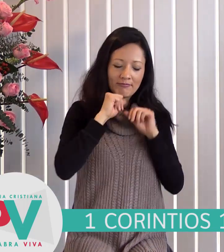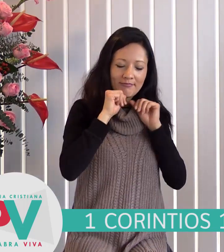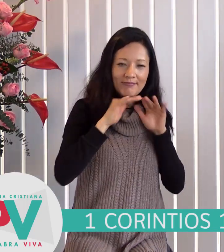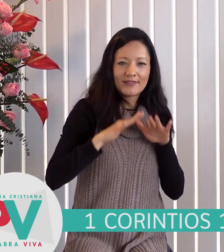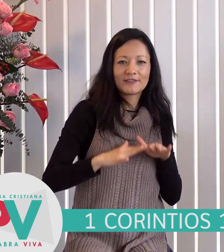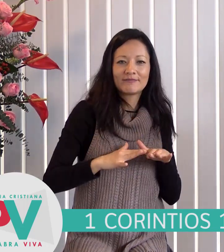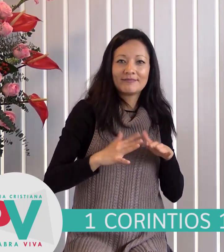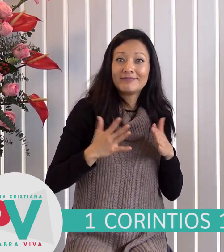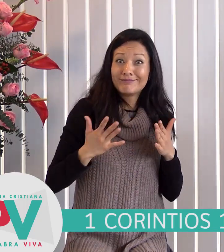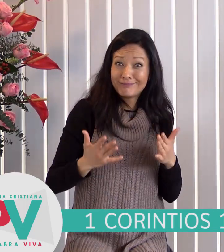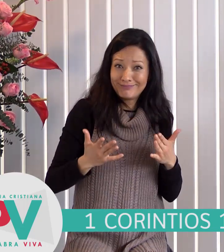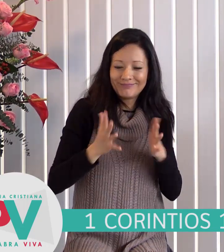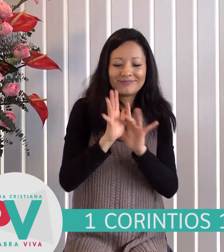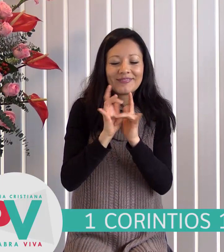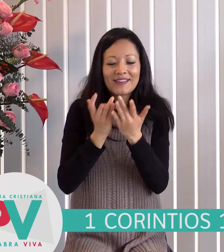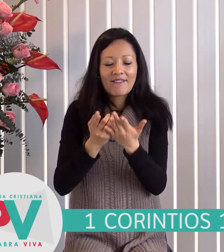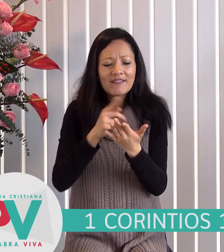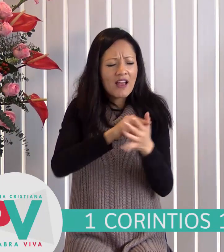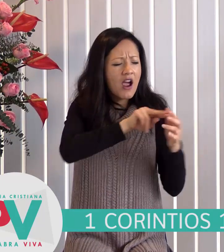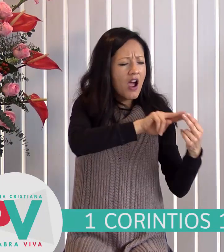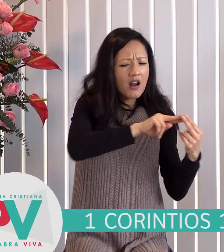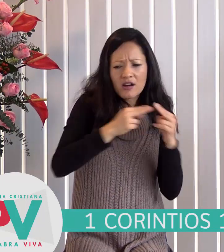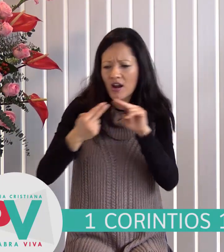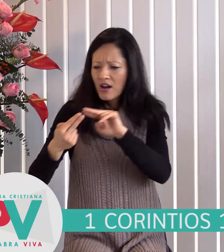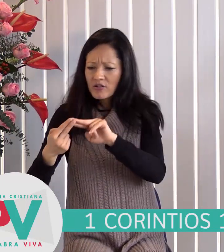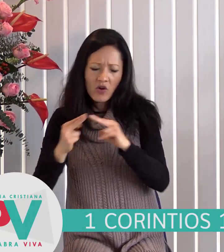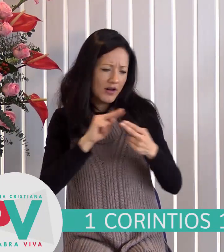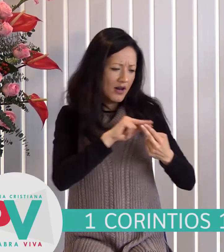la misma Biblia está siendo histórica y